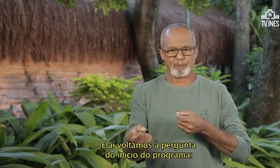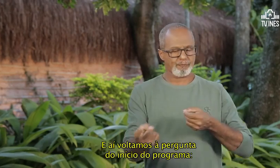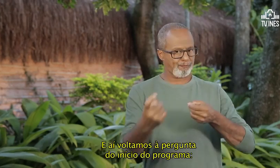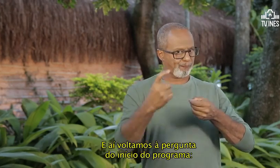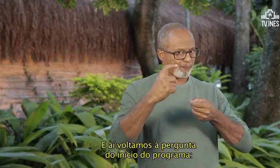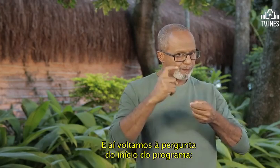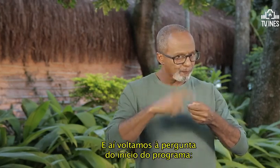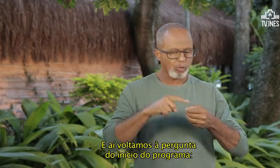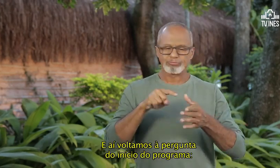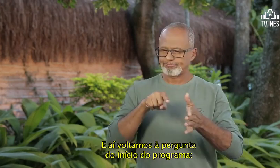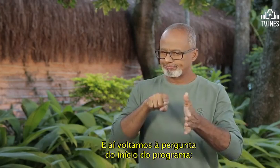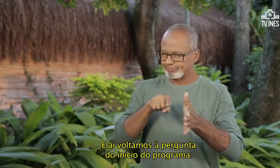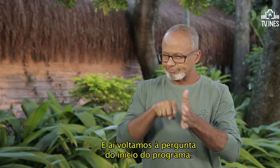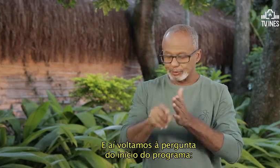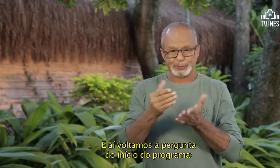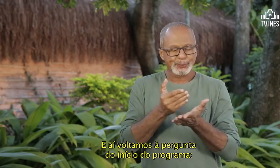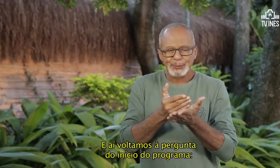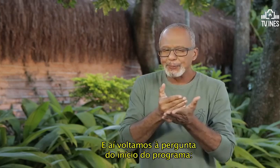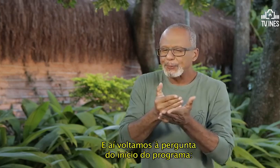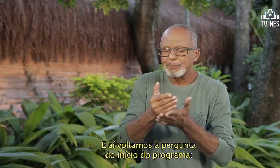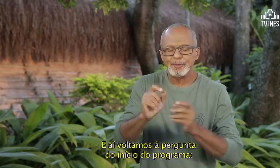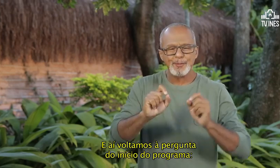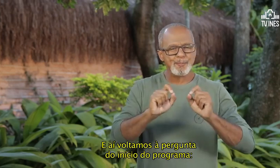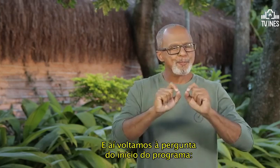aí, voltamos à pergunta do início do programa.